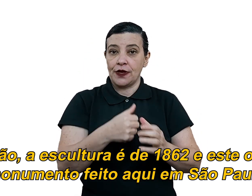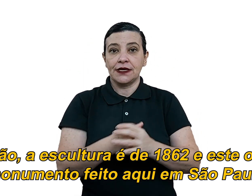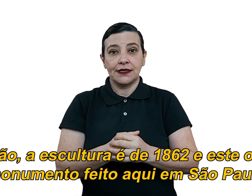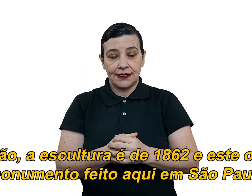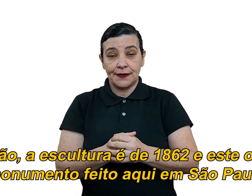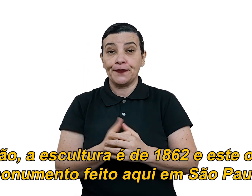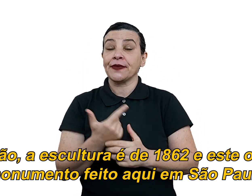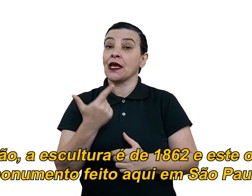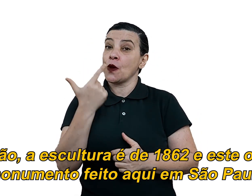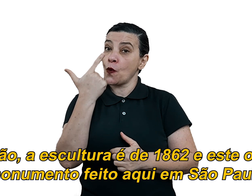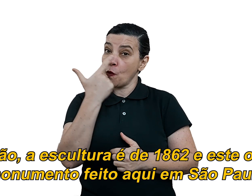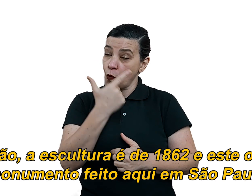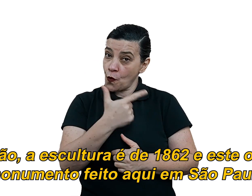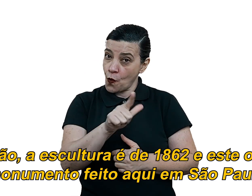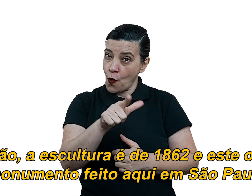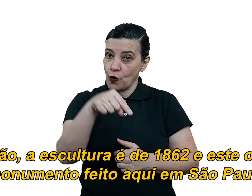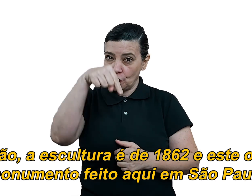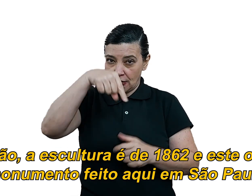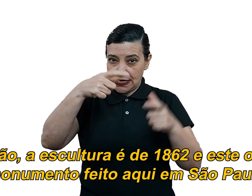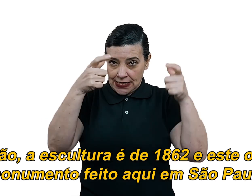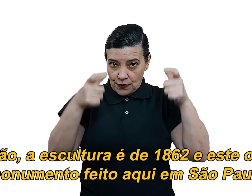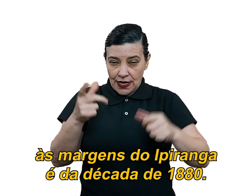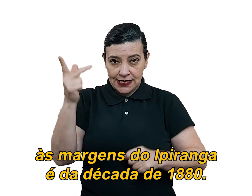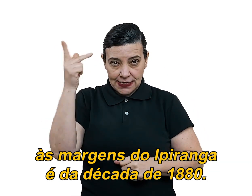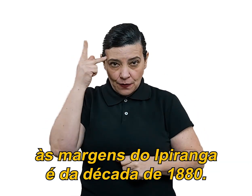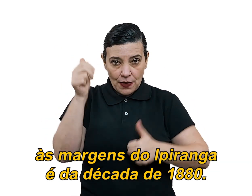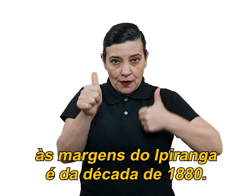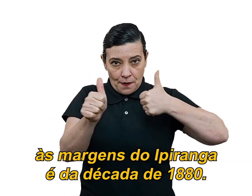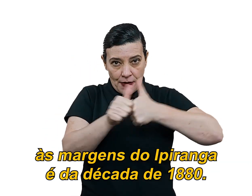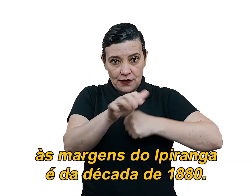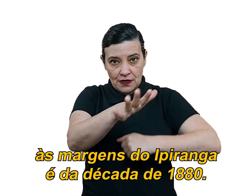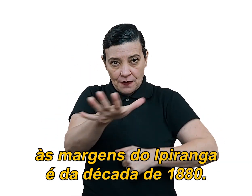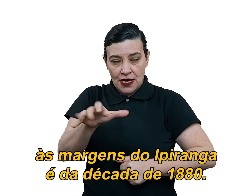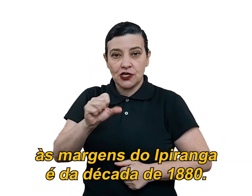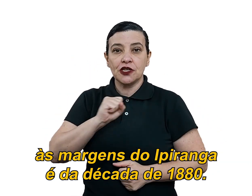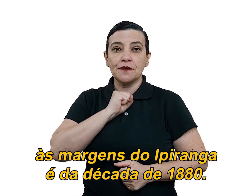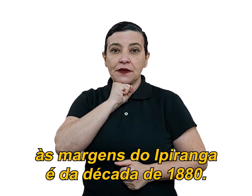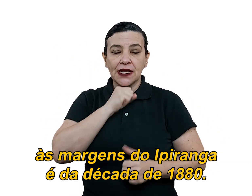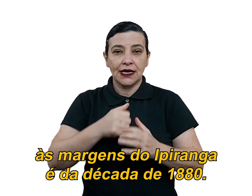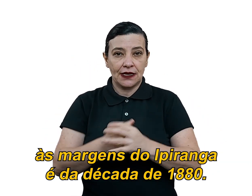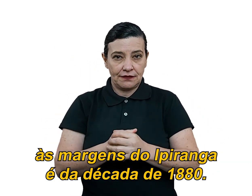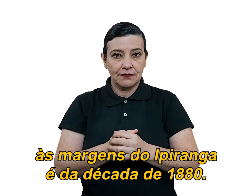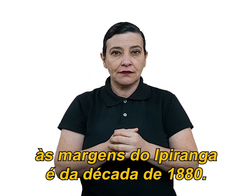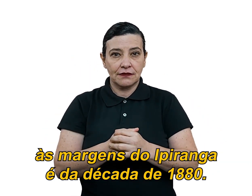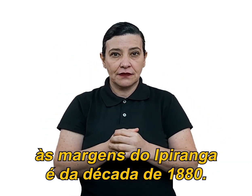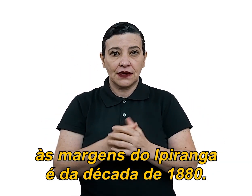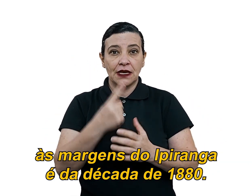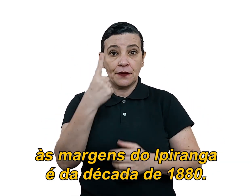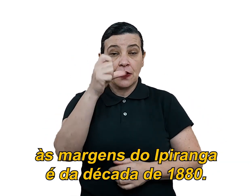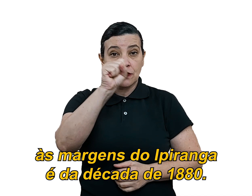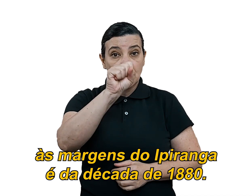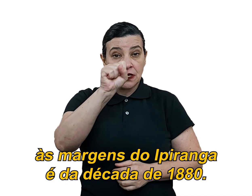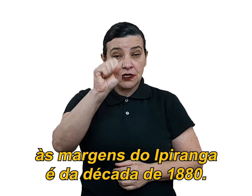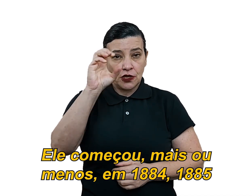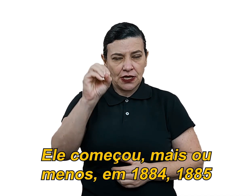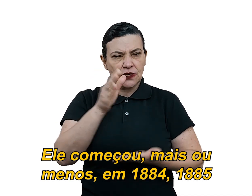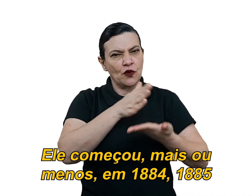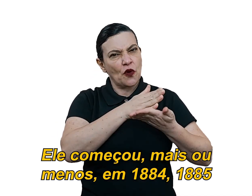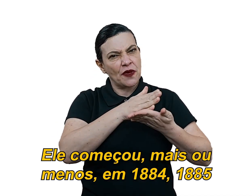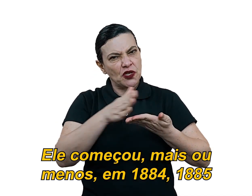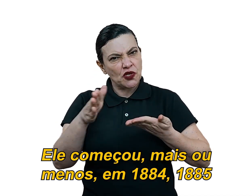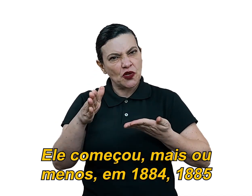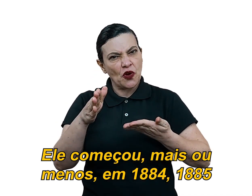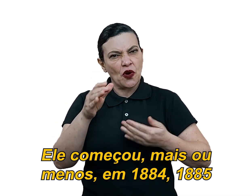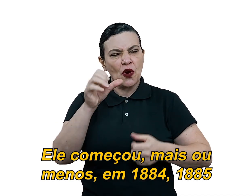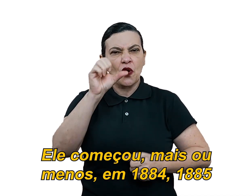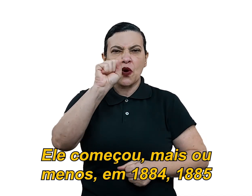1862, e este outro monumento feito aqui em São Paulo, às margens do Ipiranga, é da década de 1880. Ele começou mais